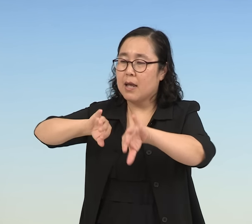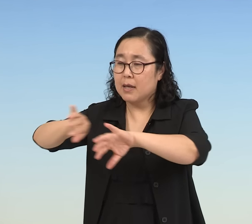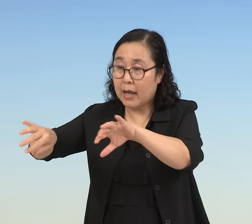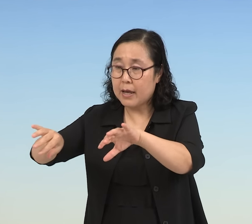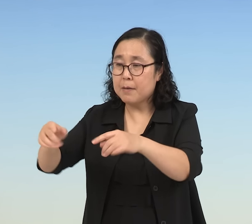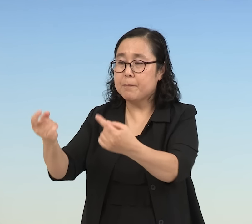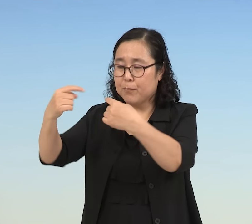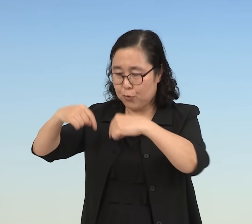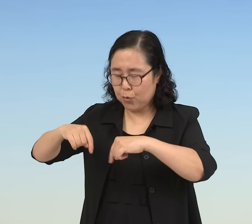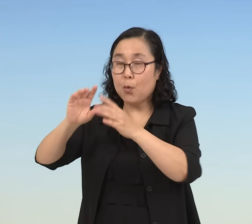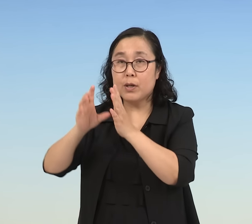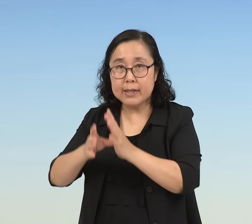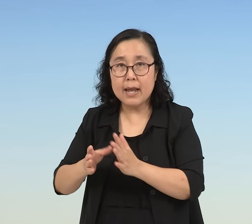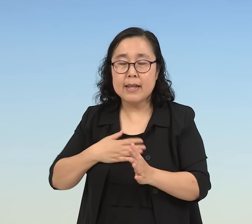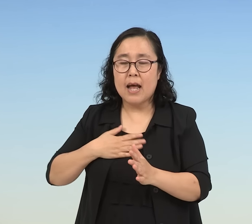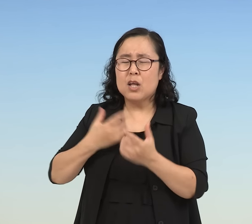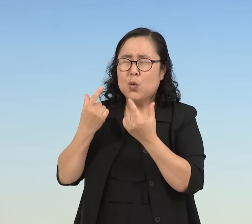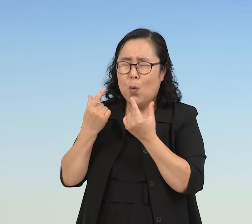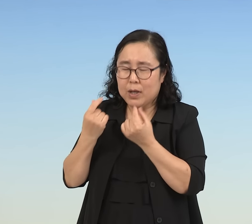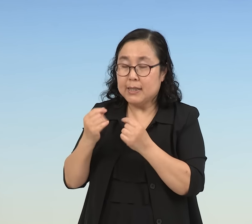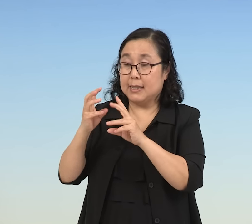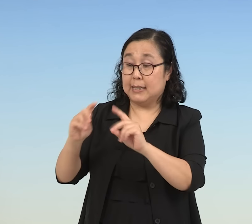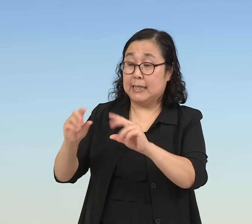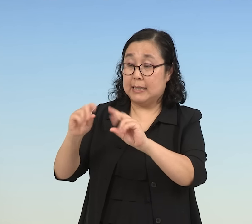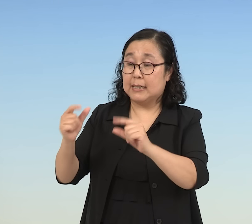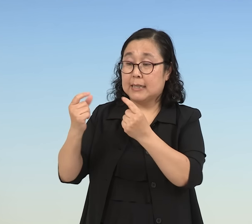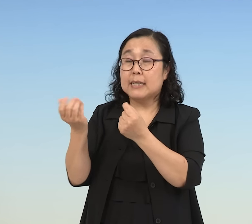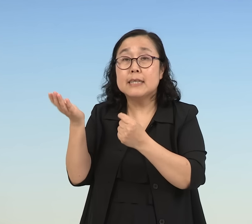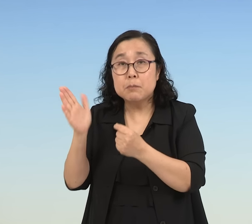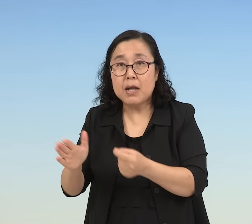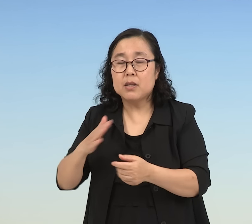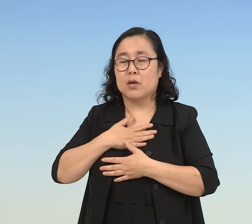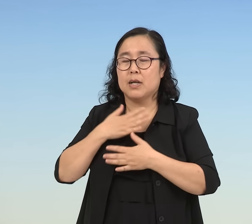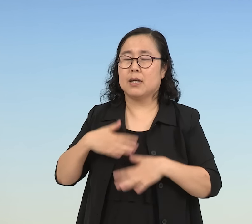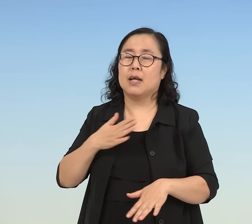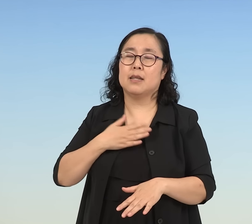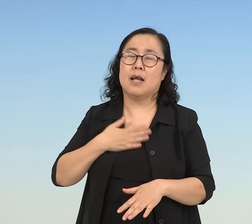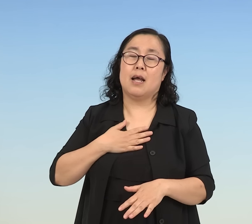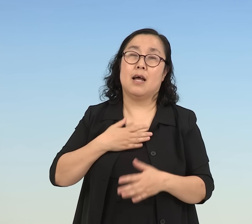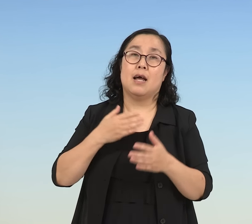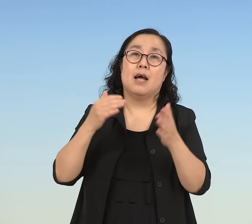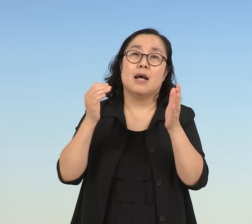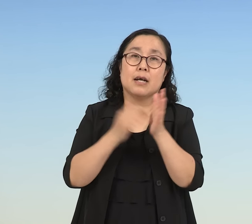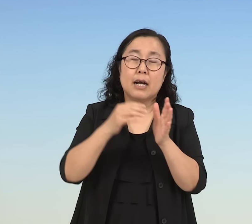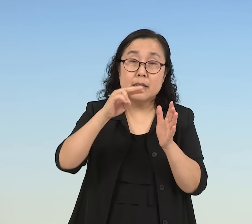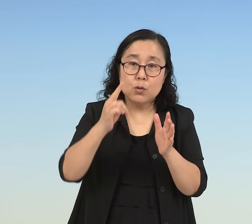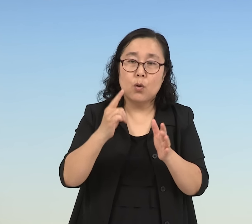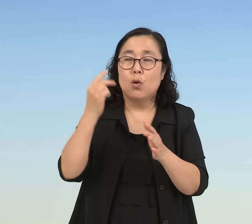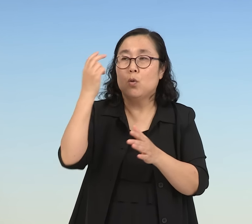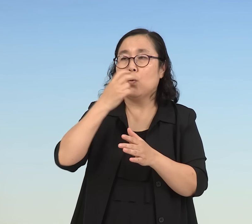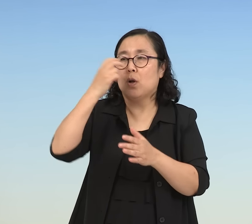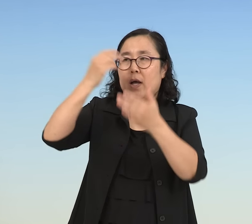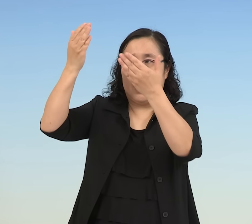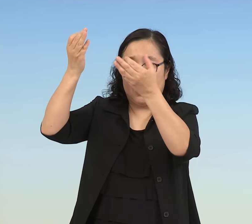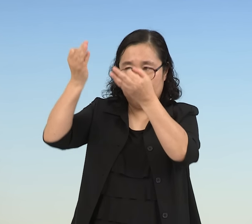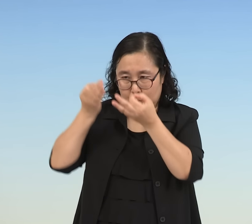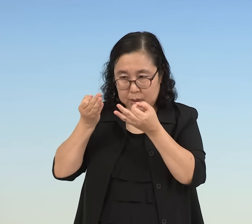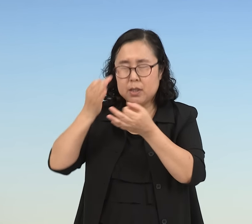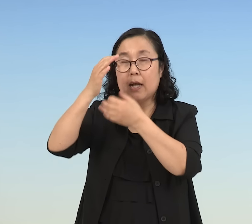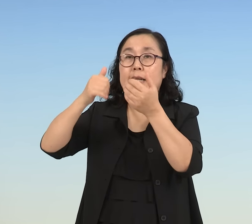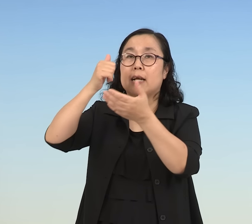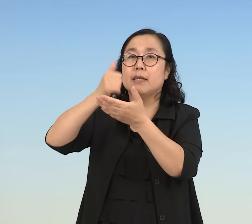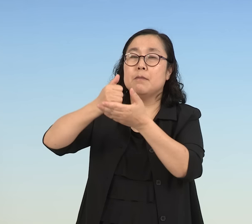여전히 진토와 같이 부서지기 쉬운 인생이지만, 이런 연약한 나 같은 것을 돌아보시는 하나님이 계시다는